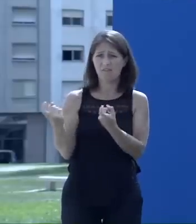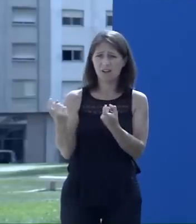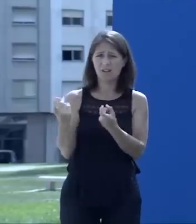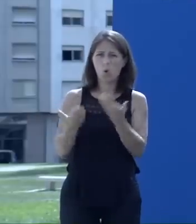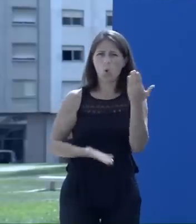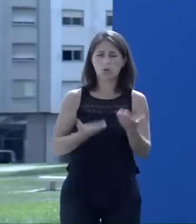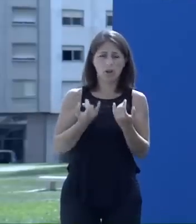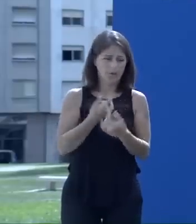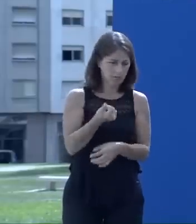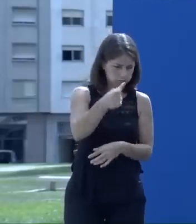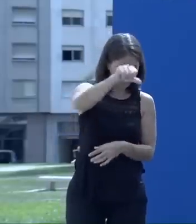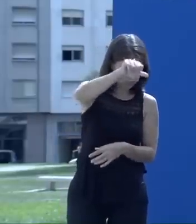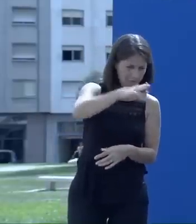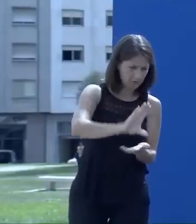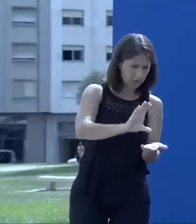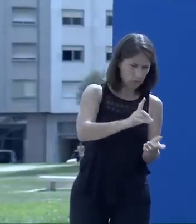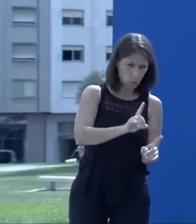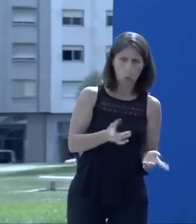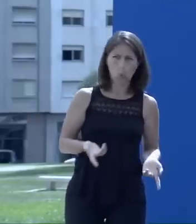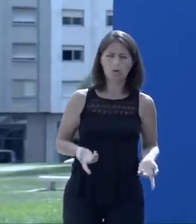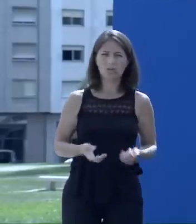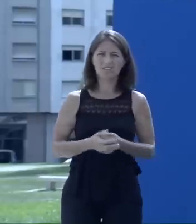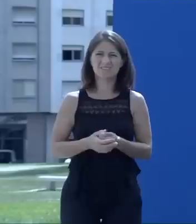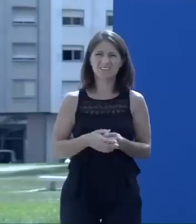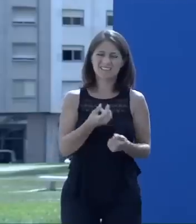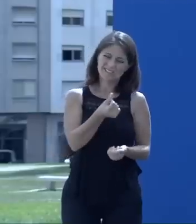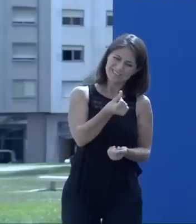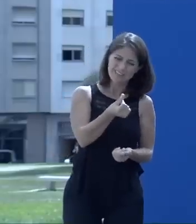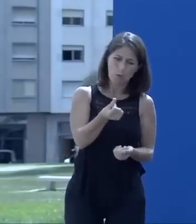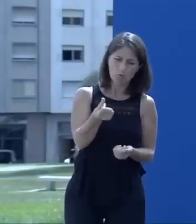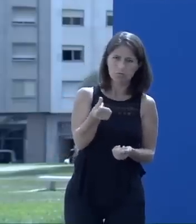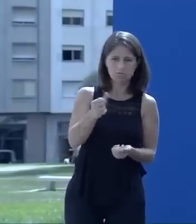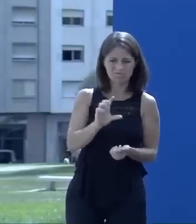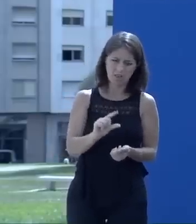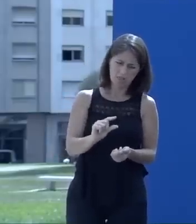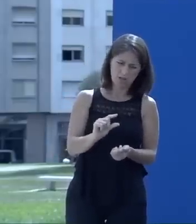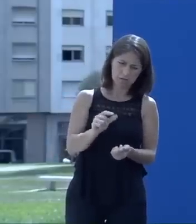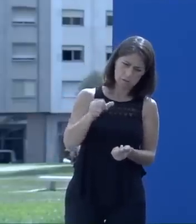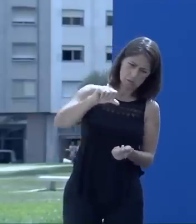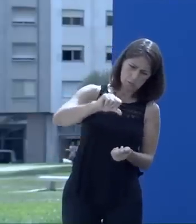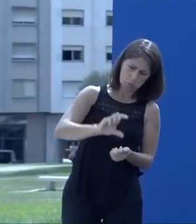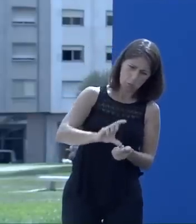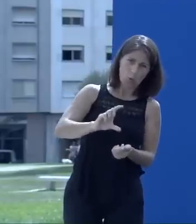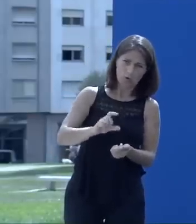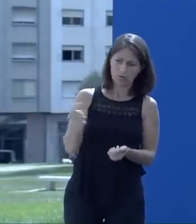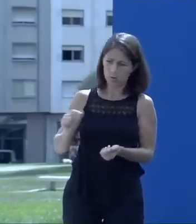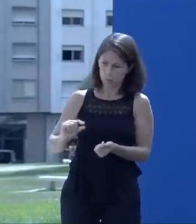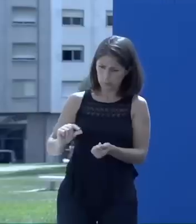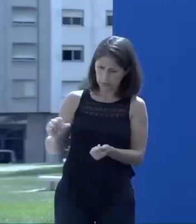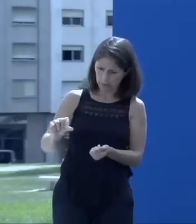non encher máis auga en quen ten o vaso cheo, en botar un poquinho de auga que non ten mediado, en botar moita auga no que casi non